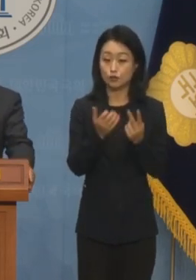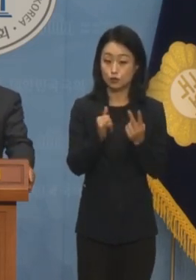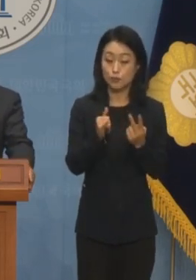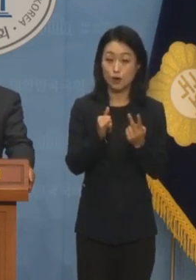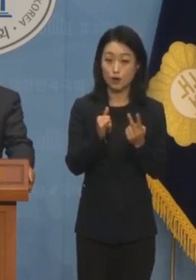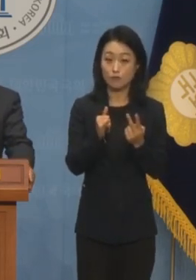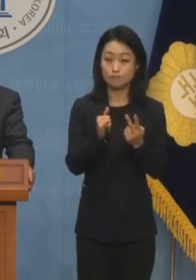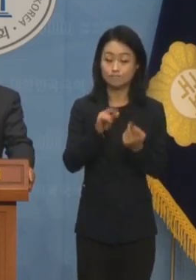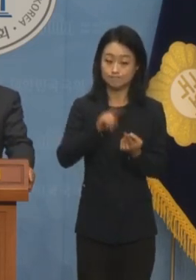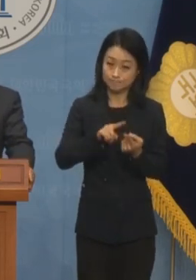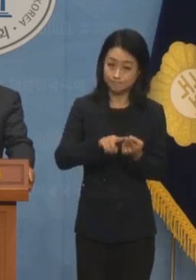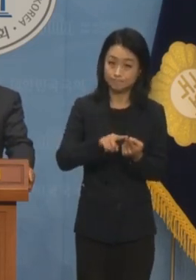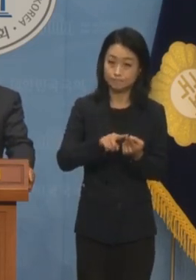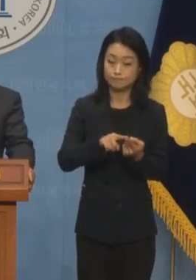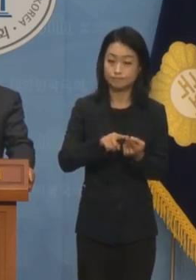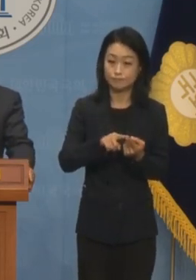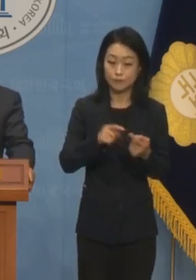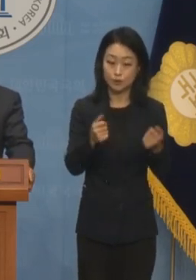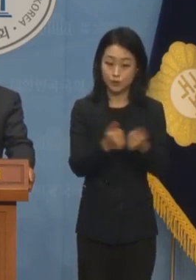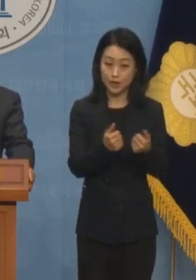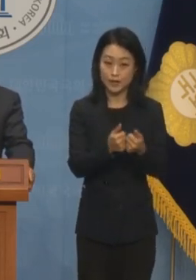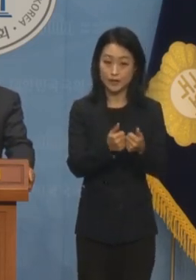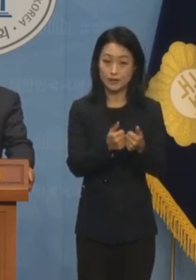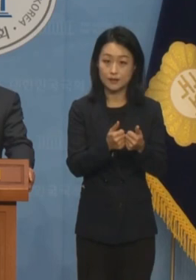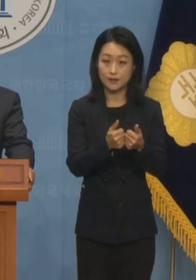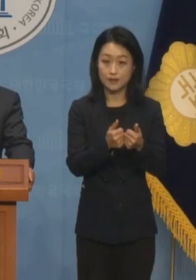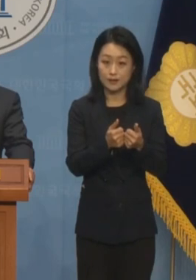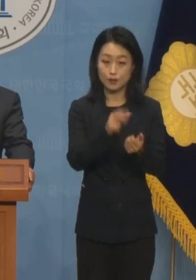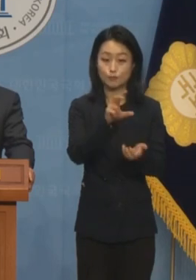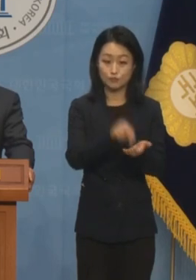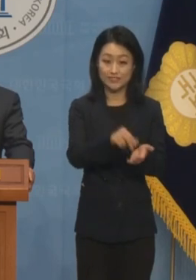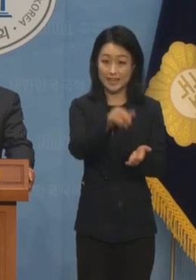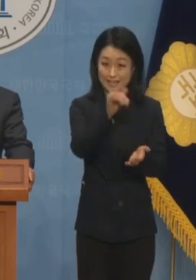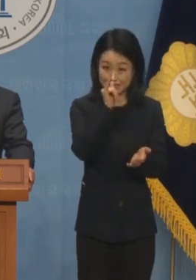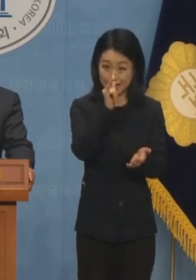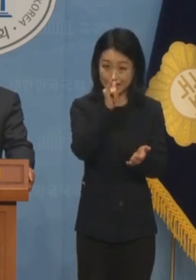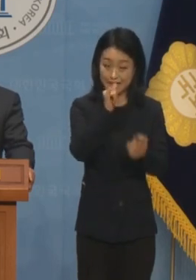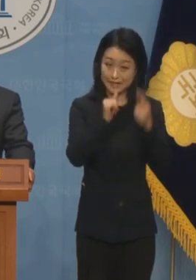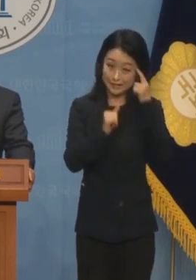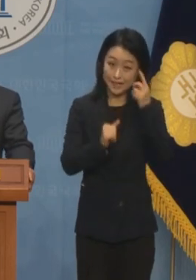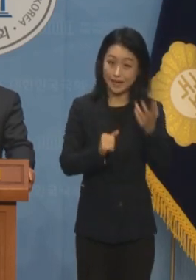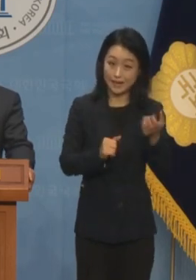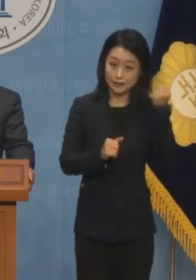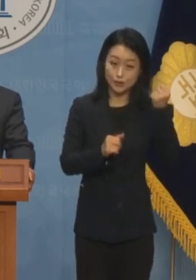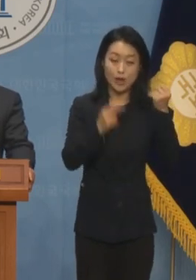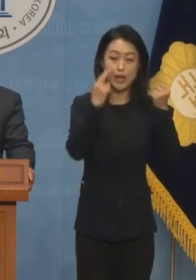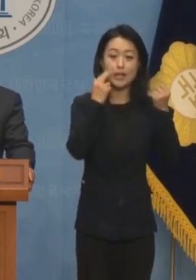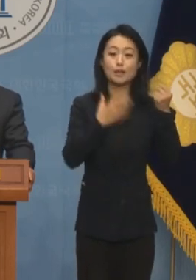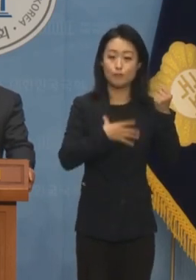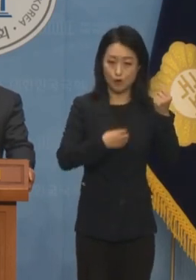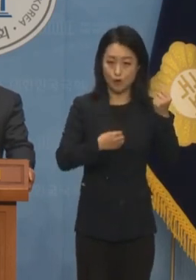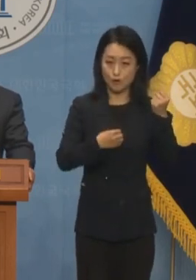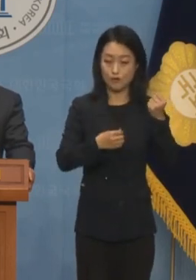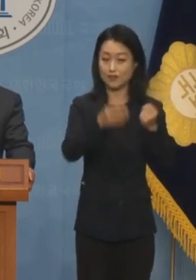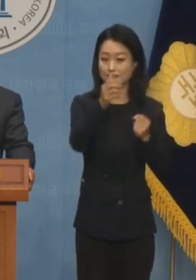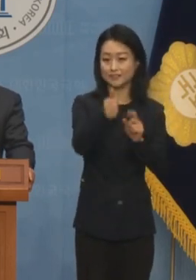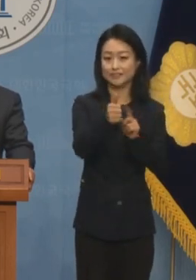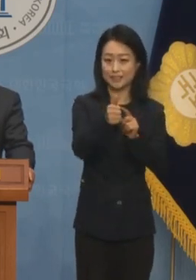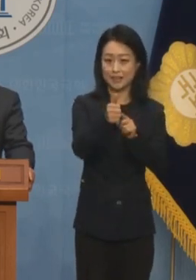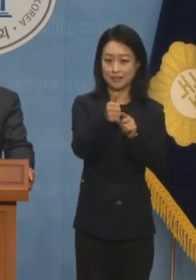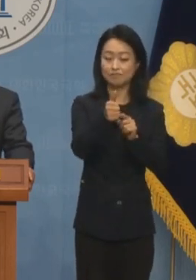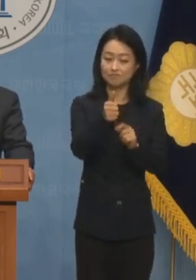체제를 유지하여 방통위원장 탄핵의 빌미로 삼고자 고의적으로 방통위원 추천을 하지